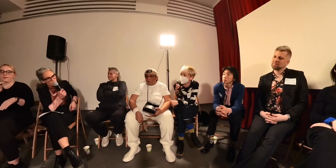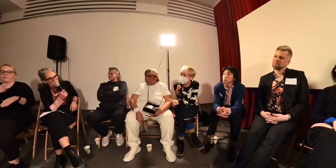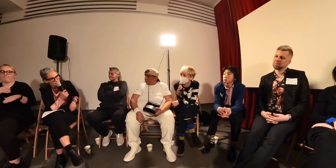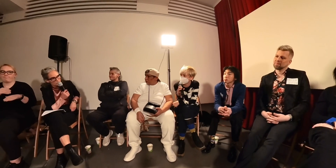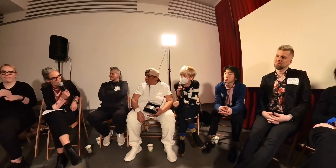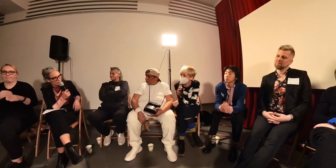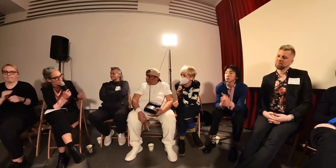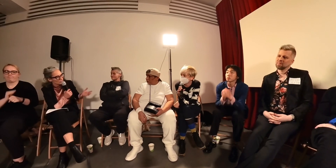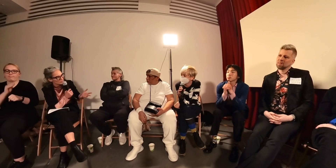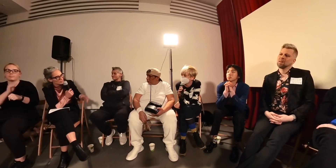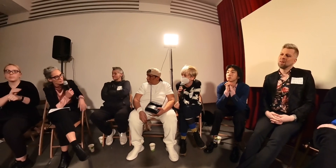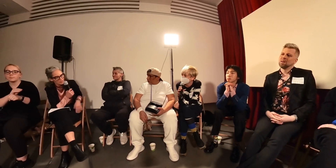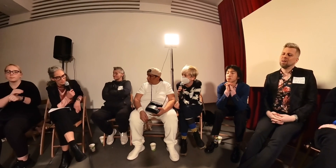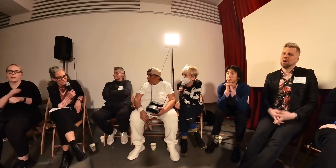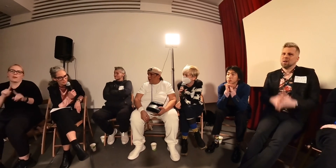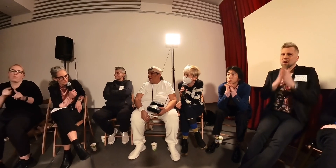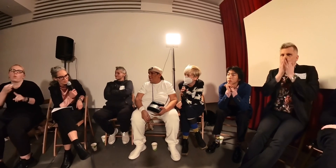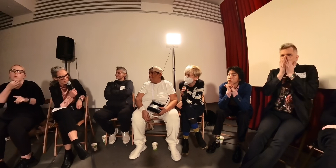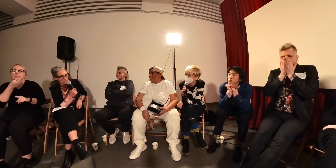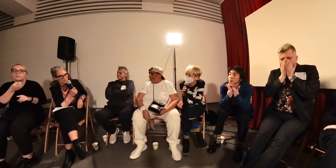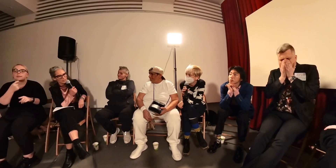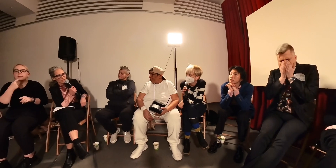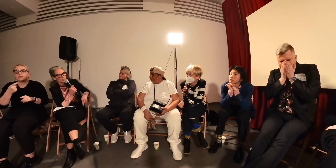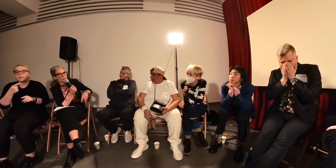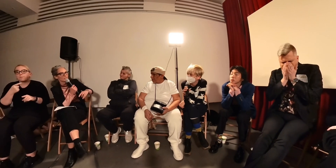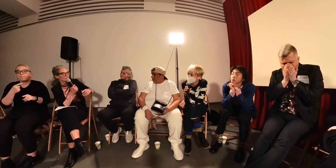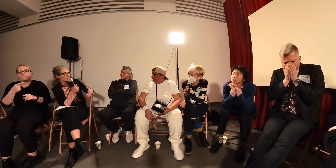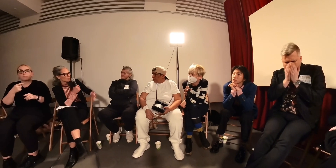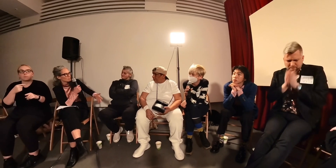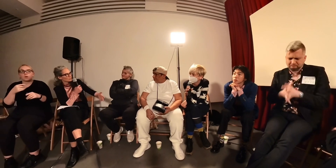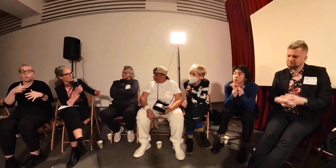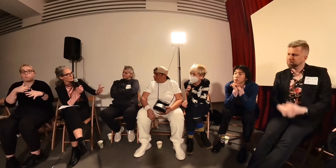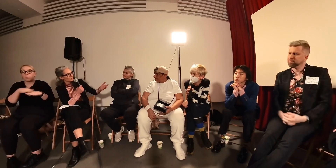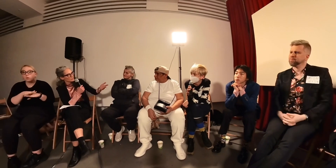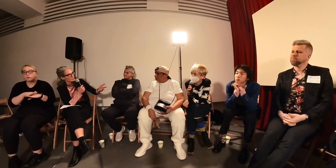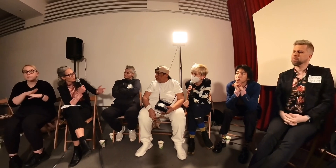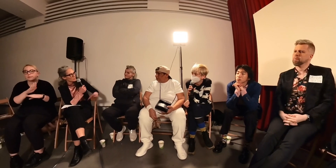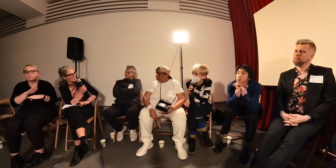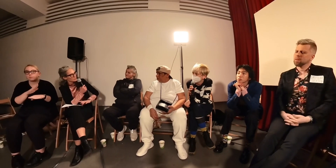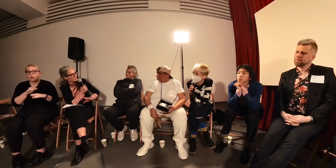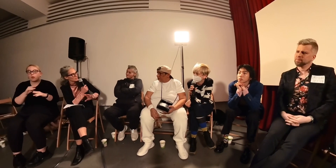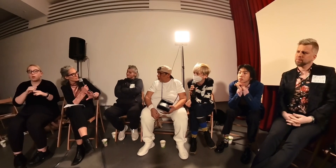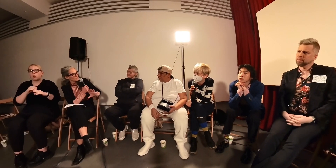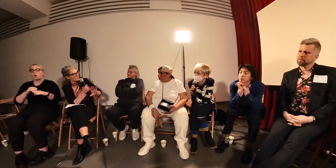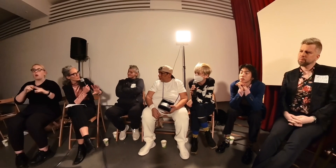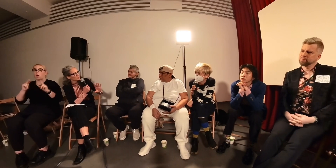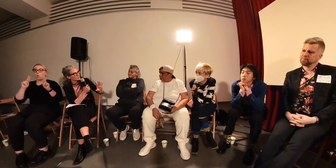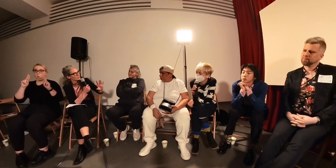vyjádřit v tom smyslu, že, nebo se zeptat právě, jestli teda vnímáte, že umění třeba ve srovnání s jinýma